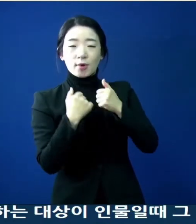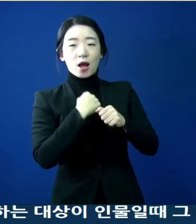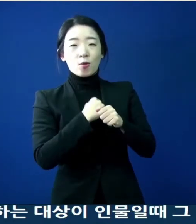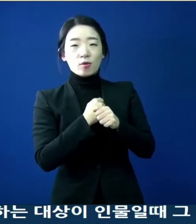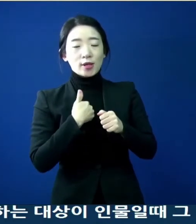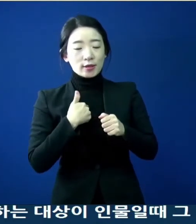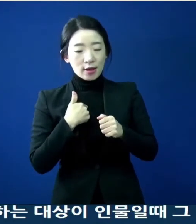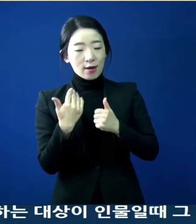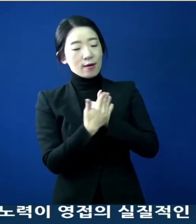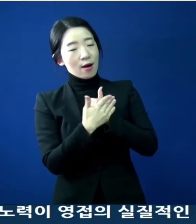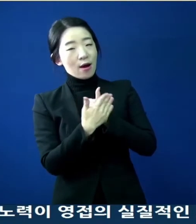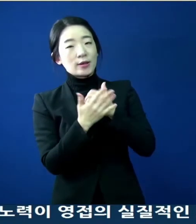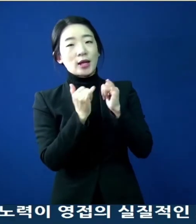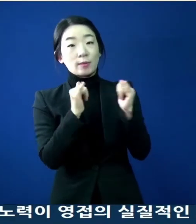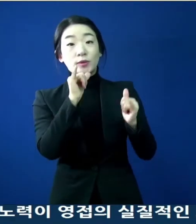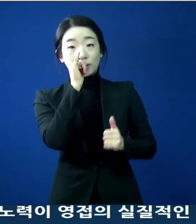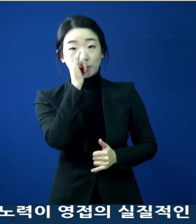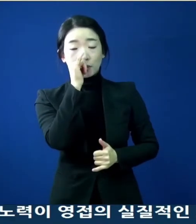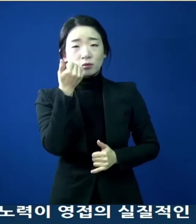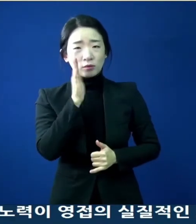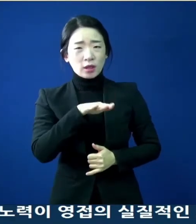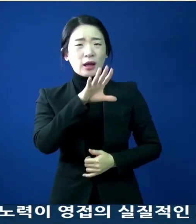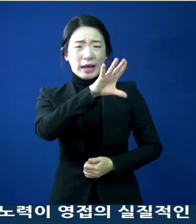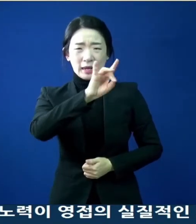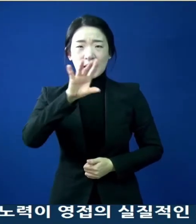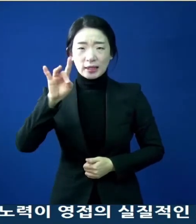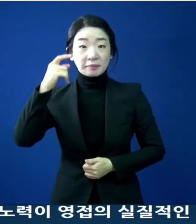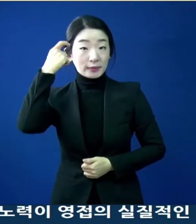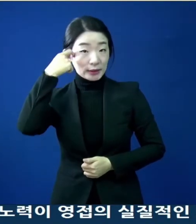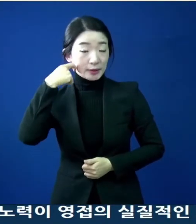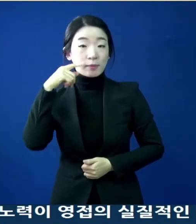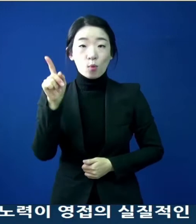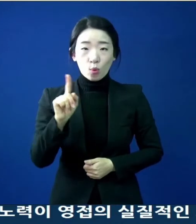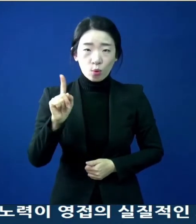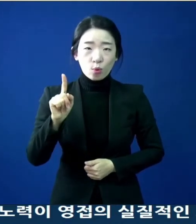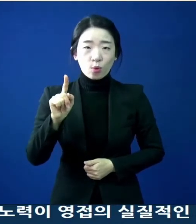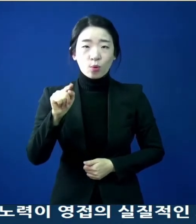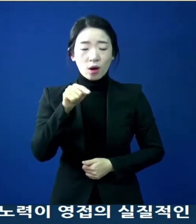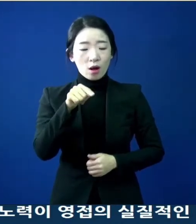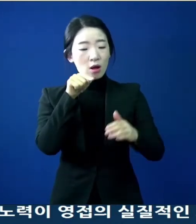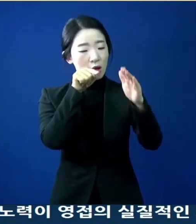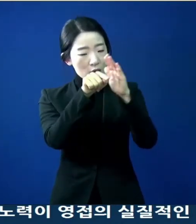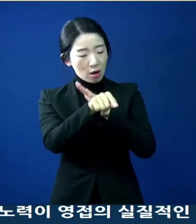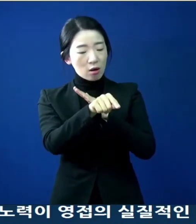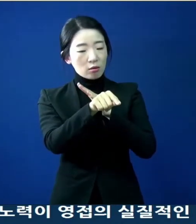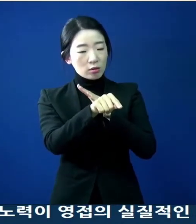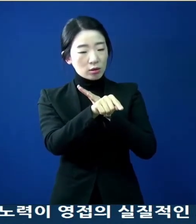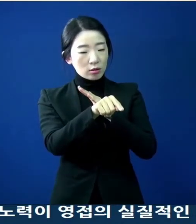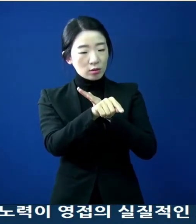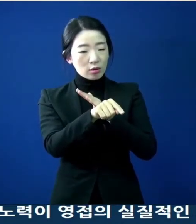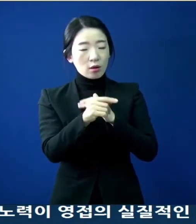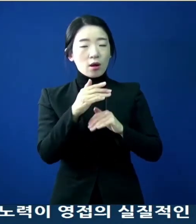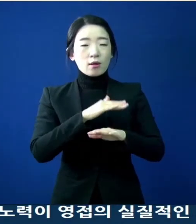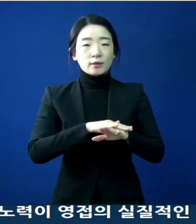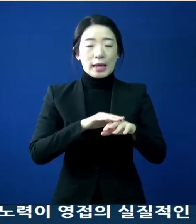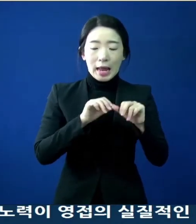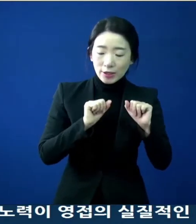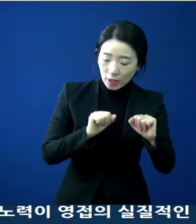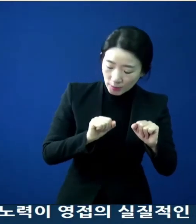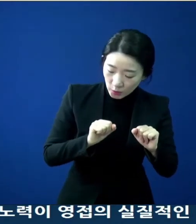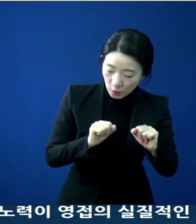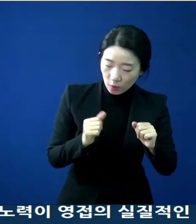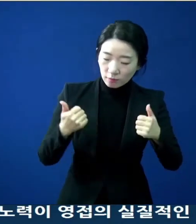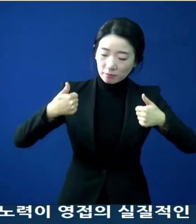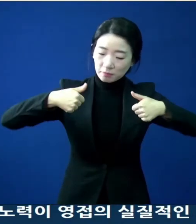깍듯하죠. 그런데 가끔 느끼는 것은 거기서 그 시간이 지나고 나면 안녕히 가십시오 하는